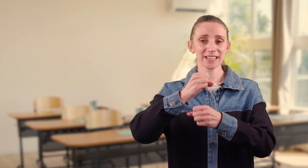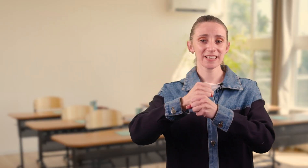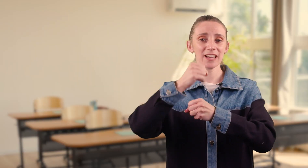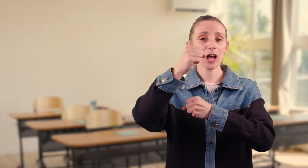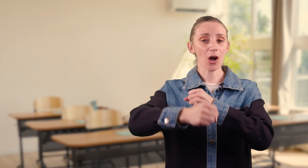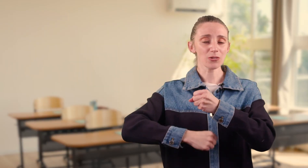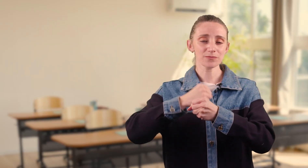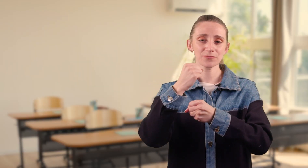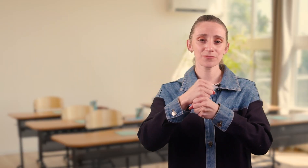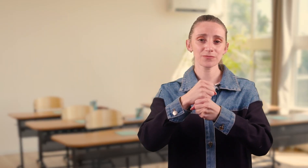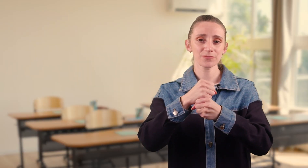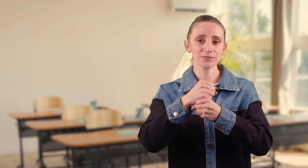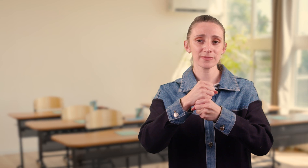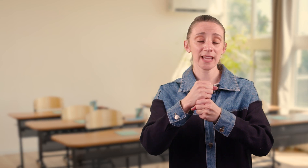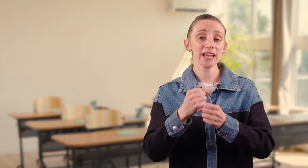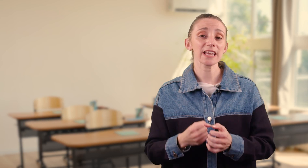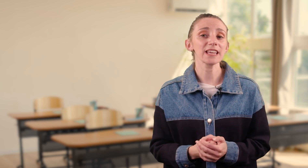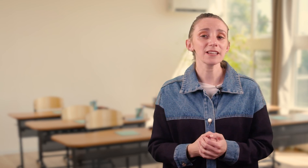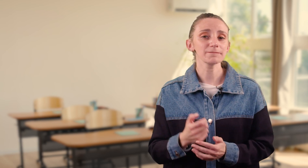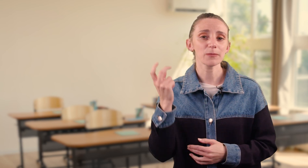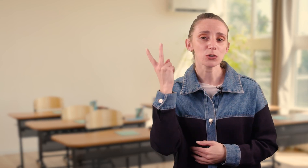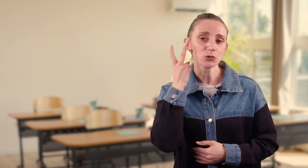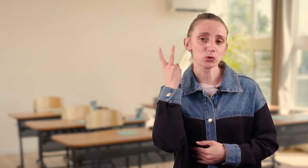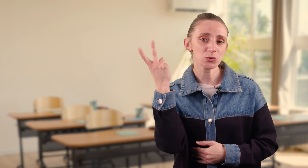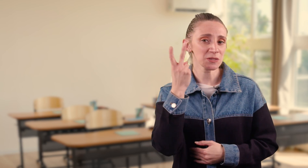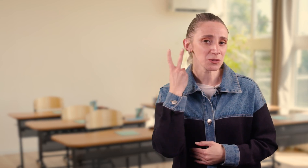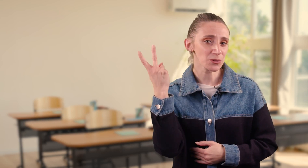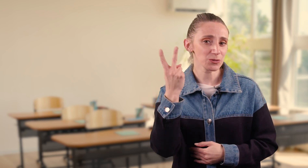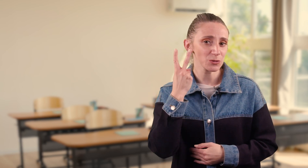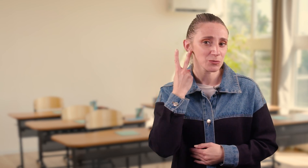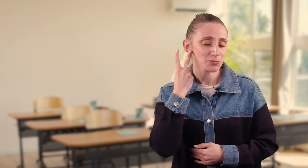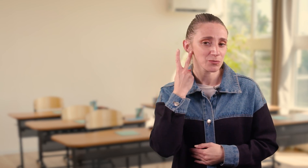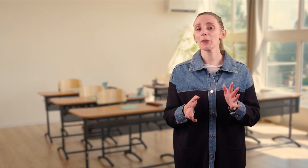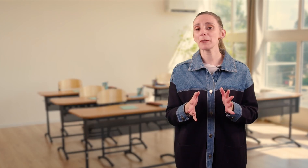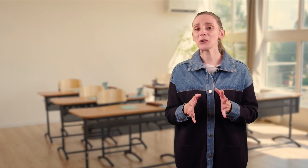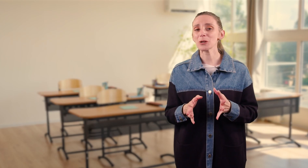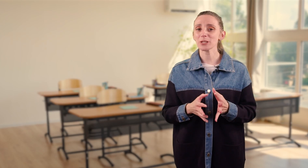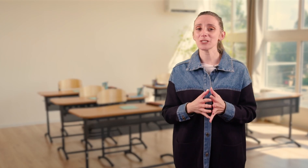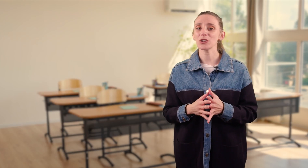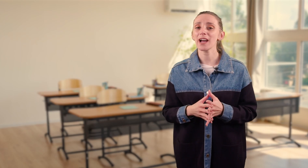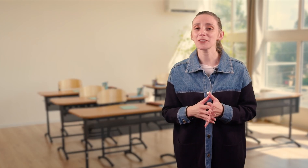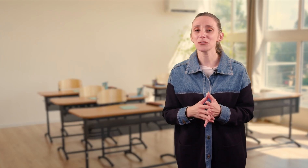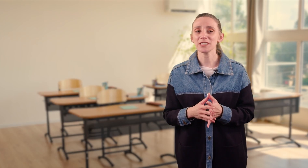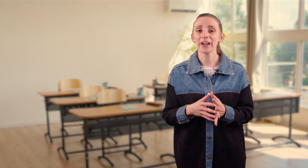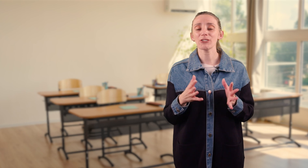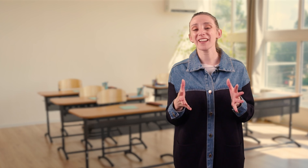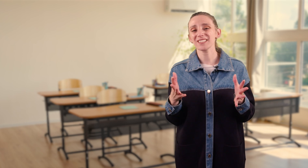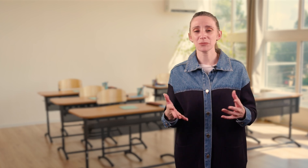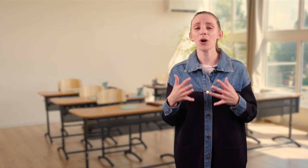35 ans. Et je suis entendante. Normalement, à partir de là, il devrait y avoir quasiment